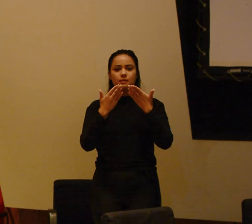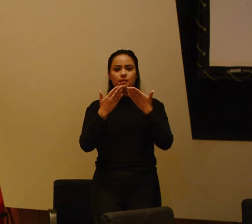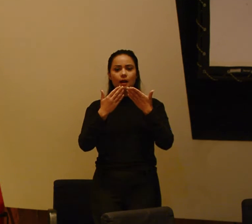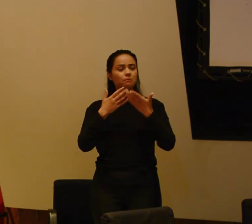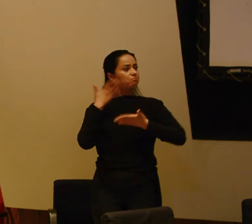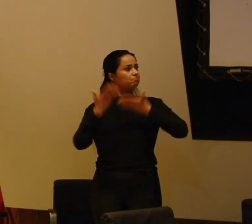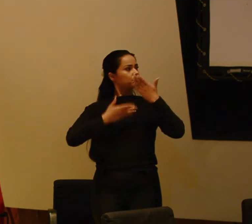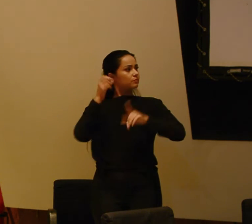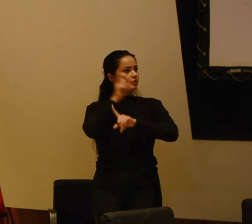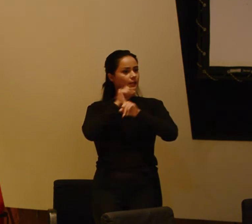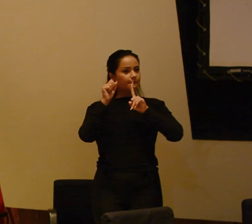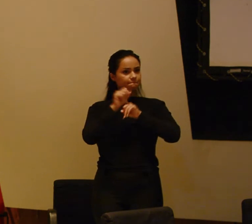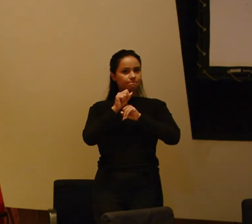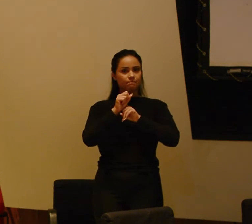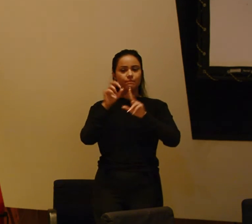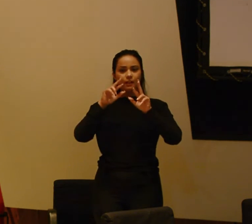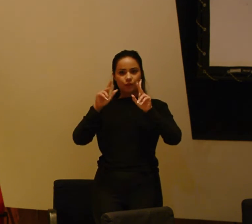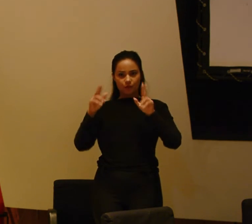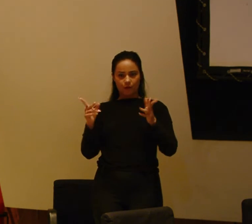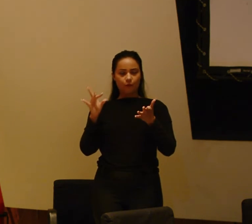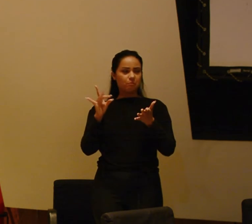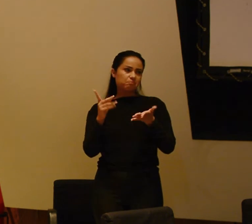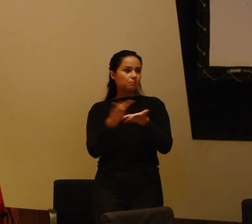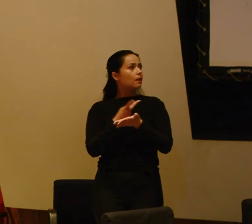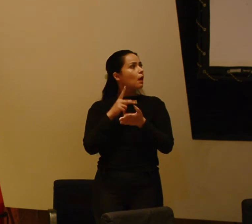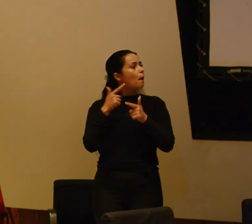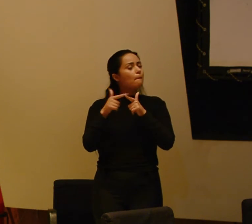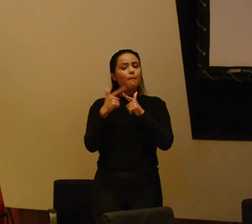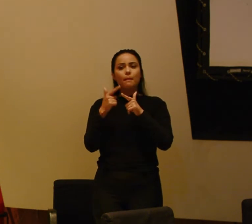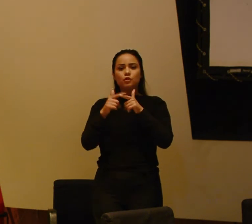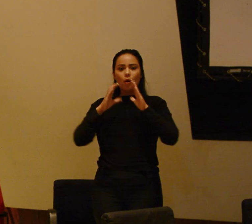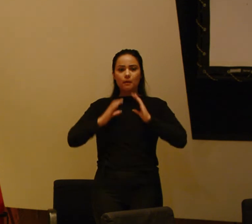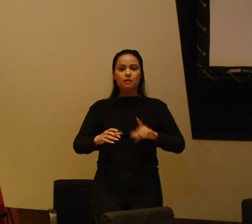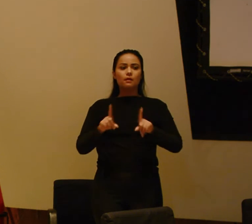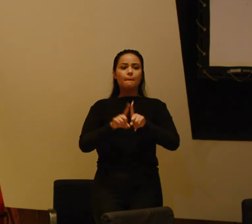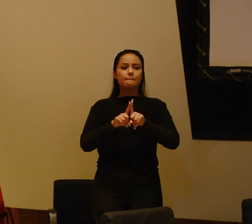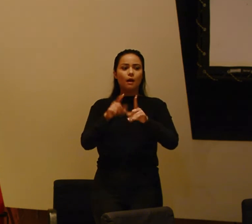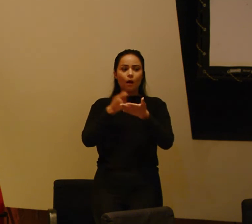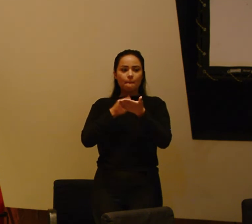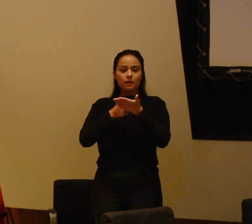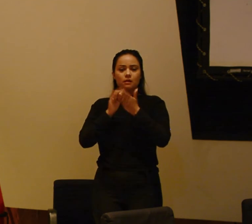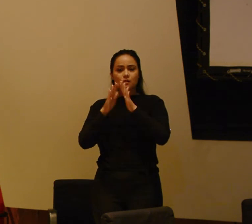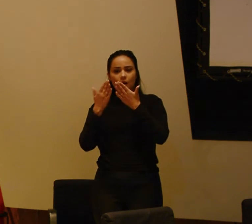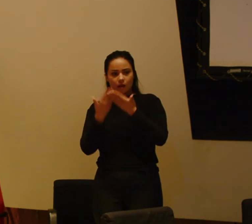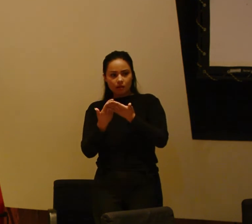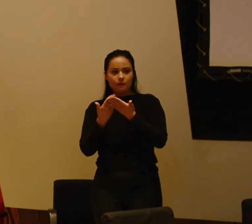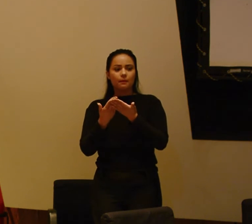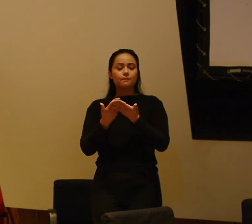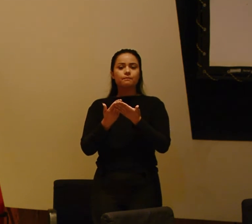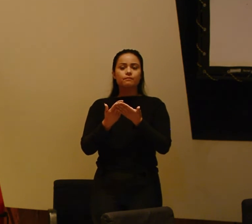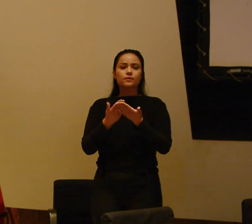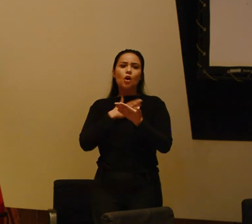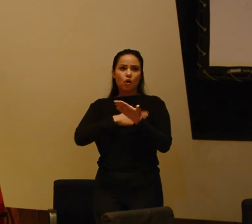de habilidades sociais, em diversos fatores, em problemas de comportamento e também na competência acadêmica. Eu